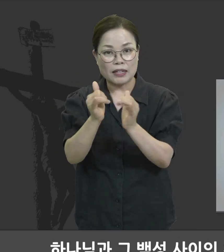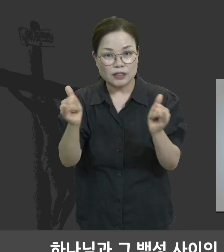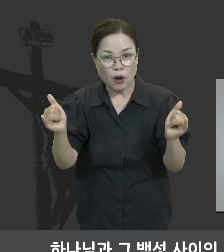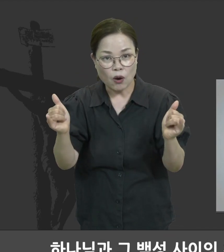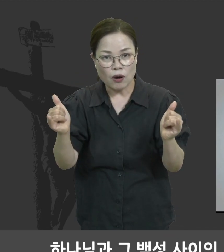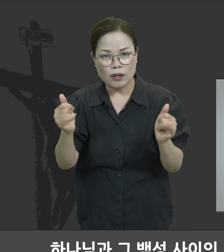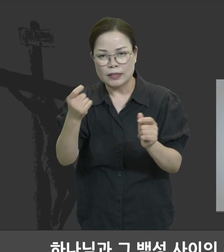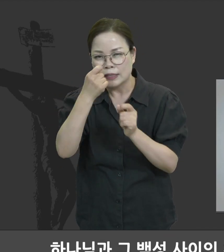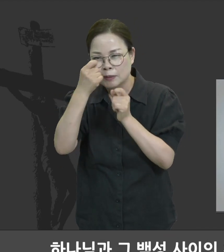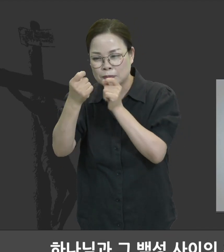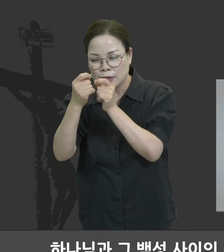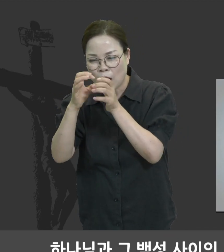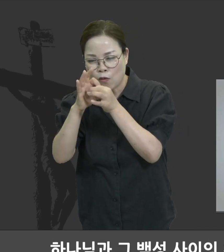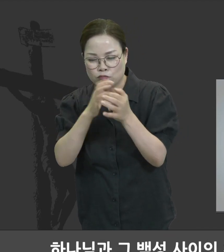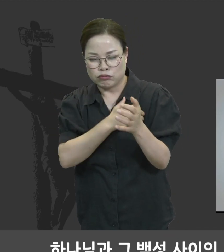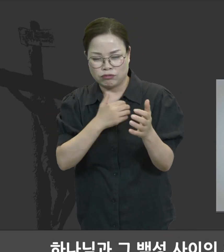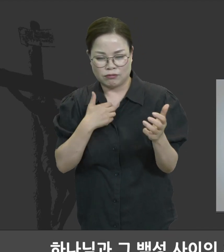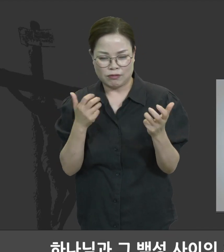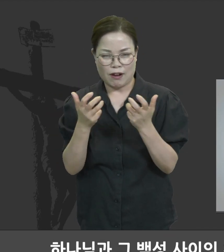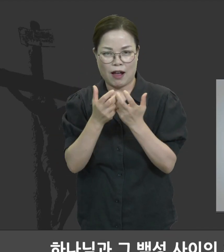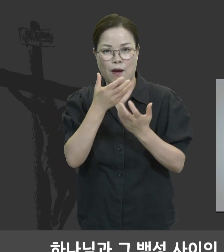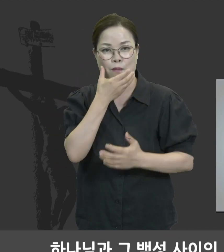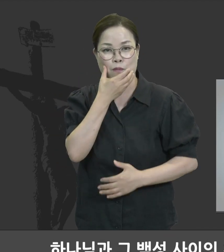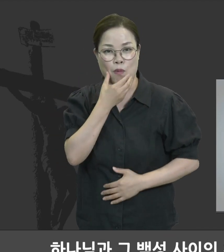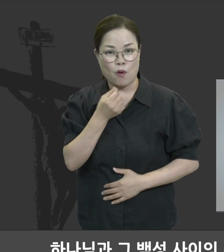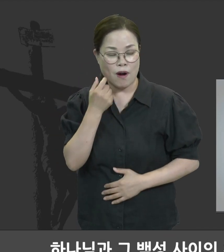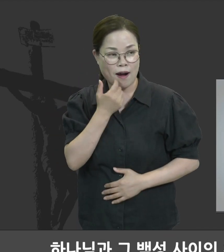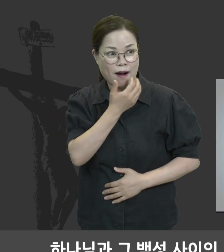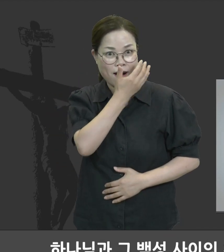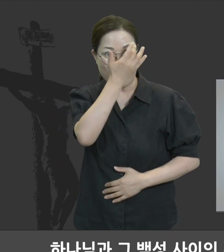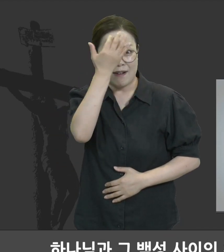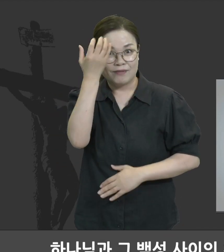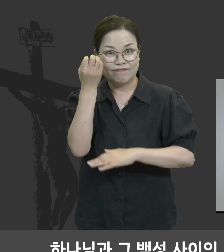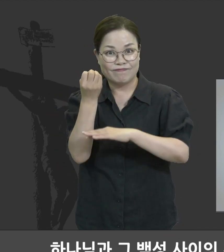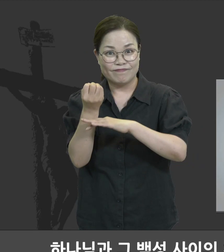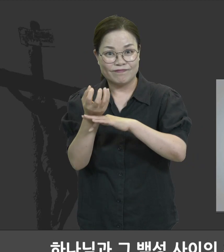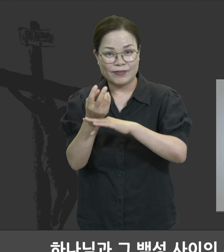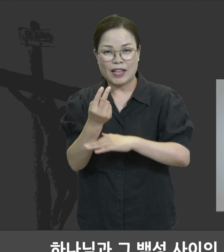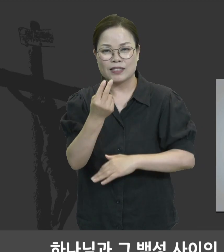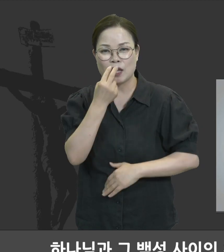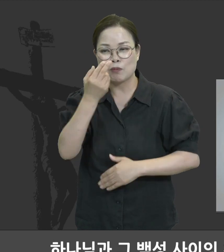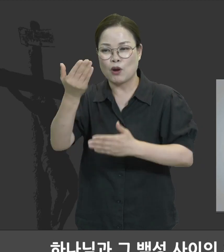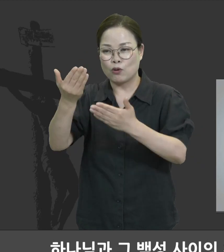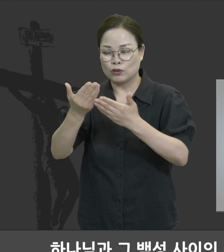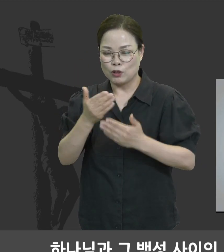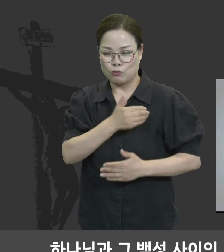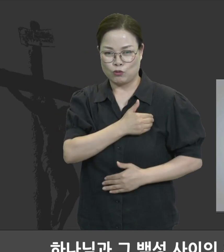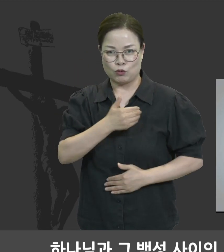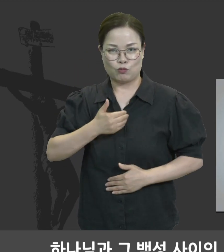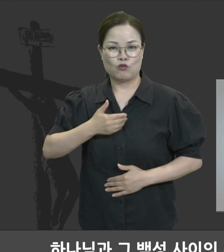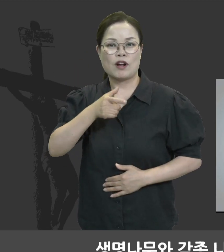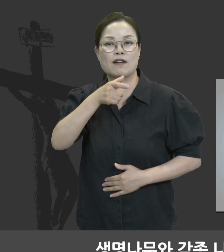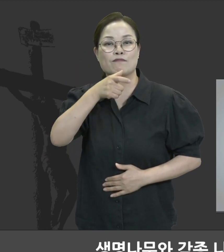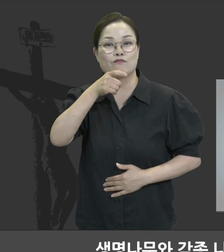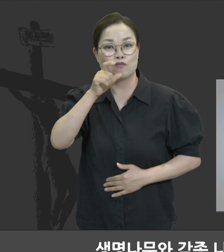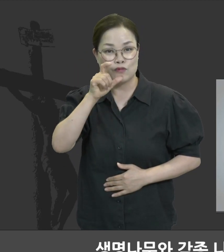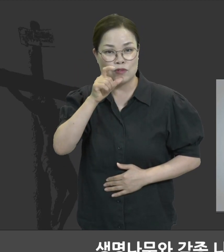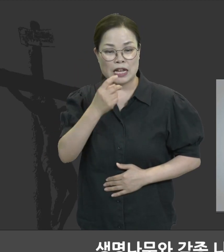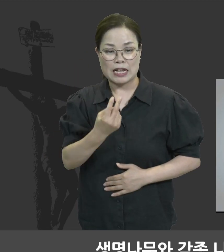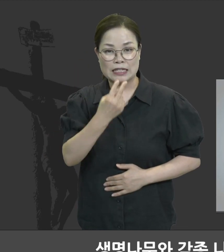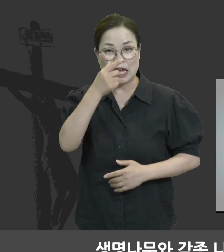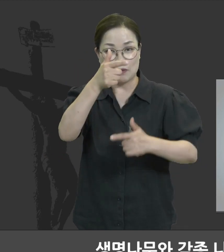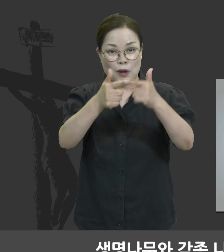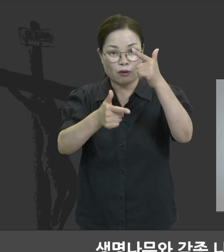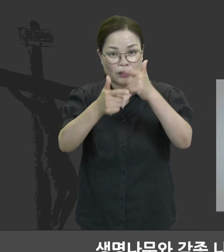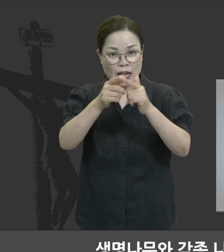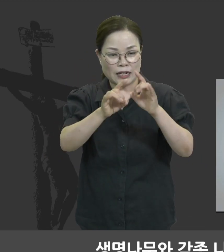사이의 친밀함과 풍성한 복, 아름다운 보석들, 생명을 주는 풍부한 물,